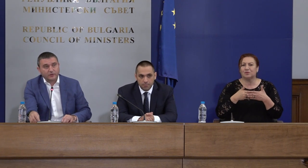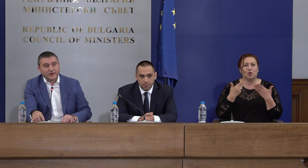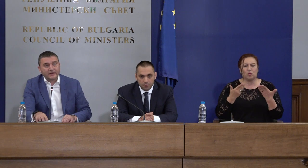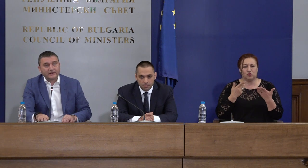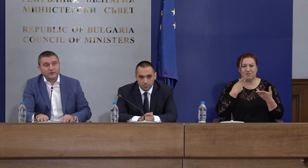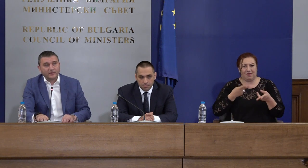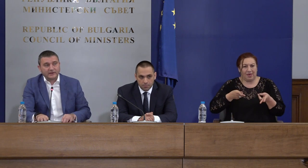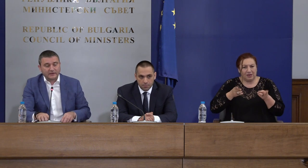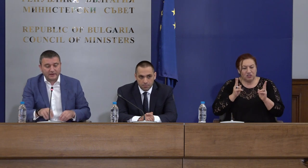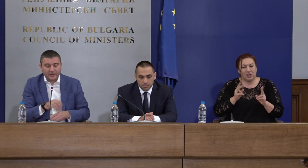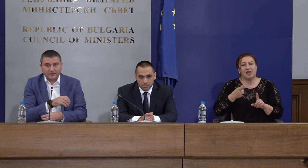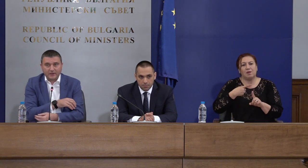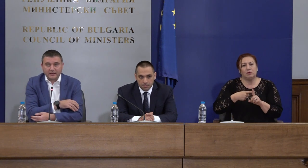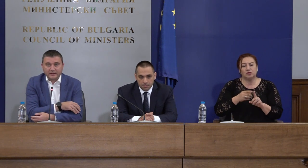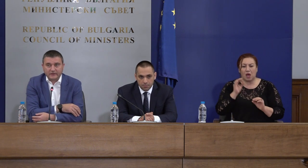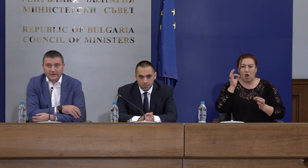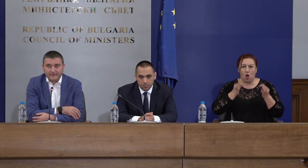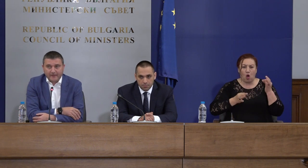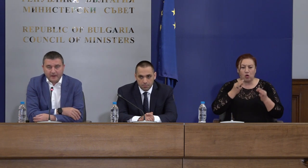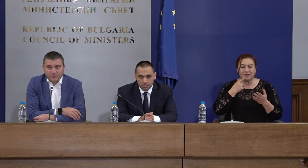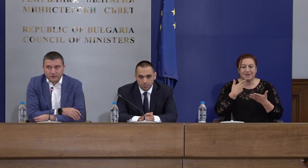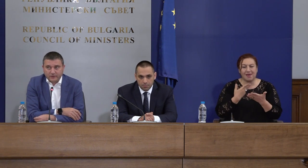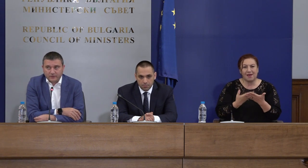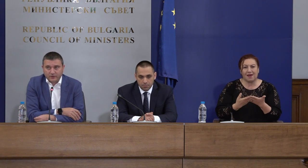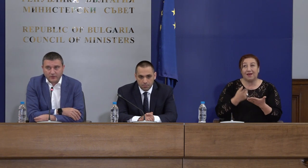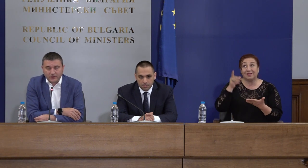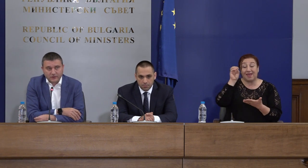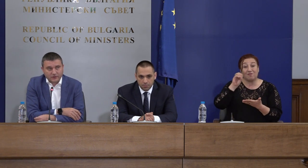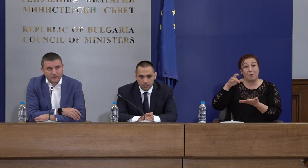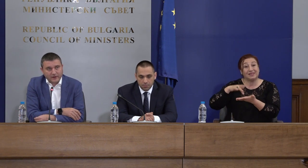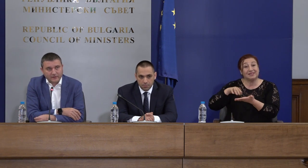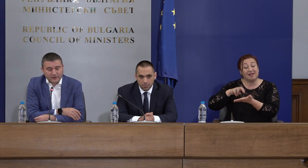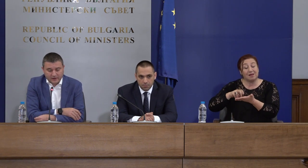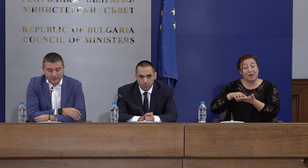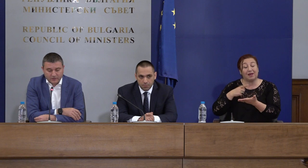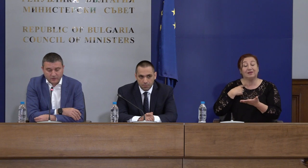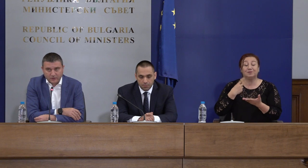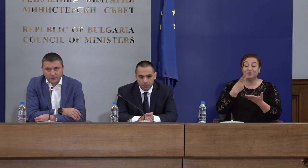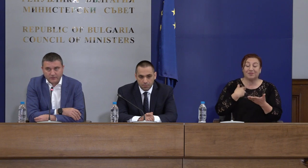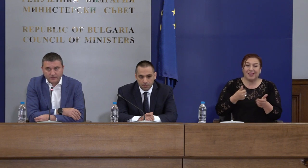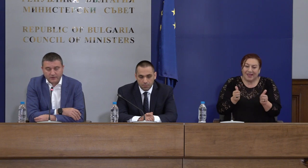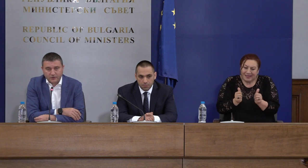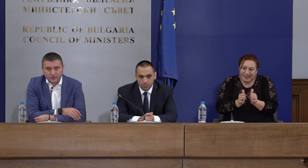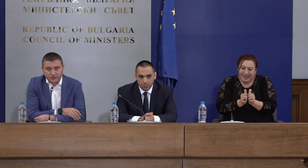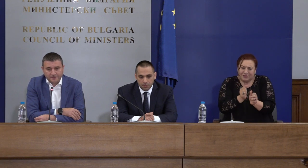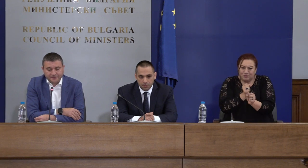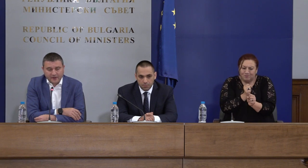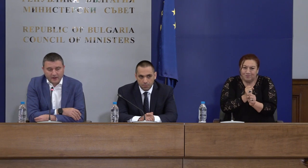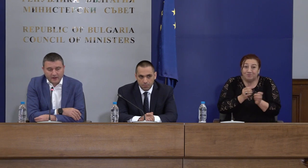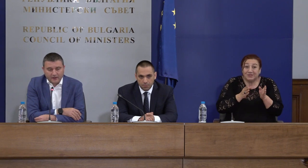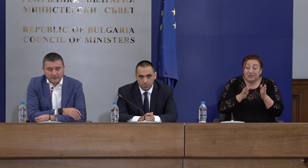решението и оценката на Европейската централна банка за положително становище за установяване на тясно сътрудничество между